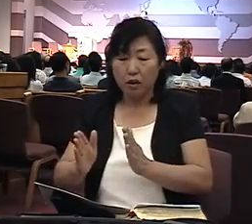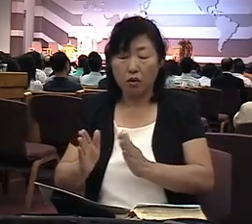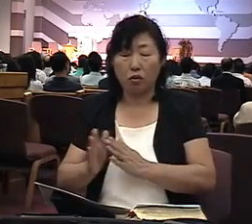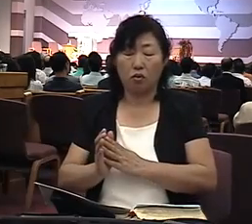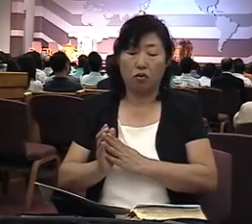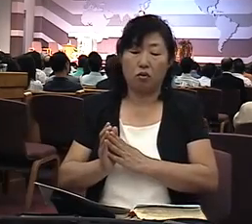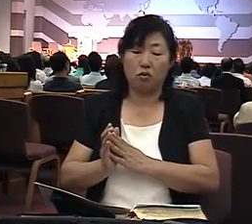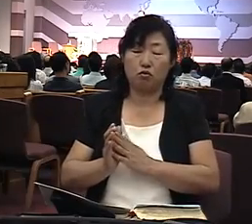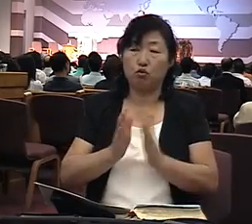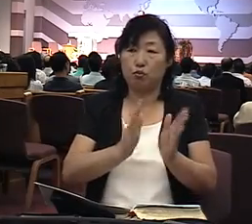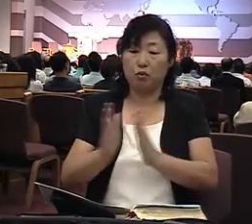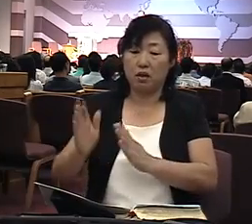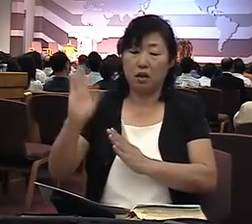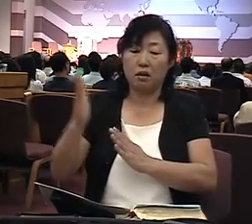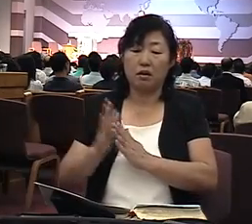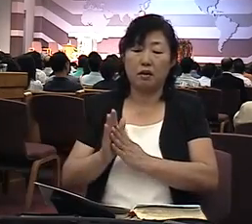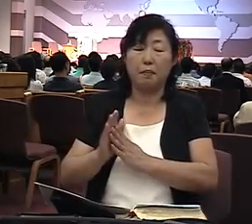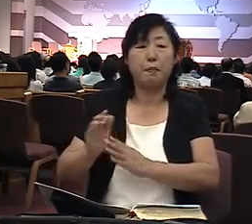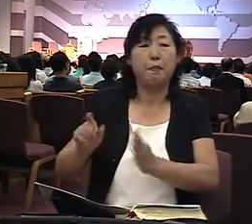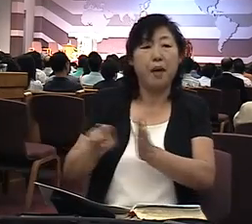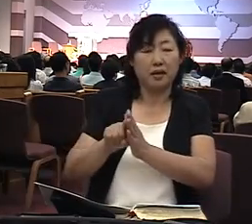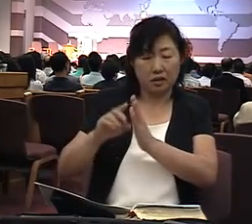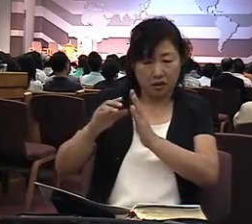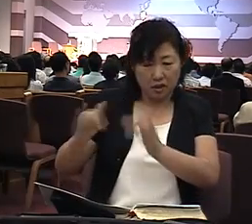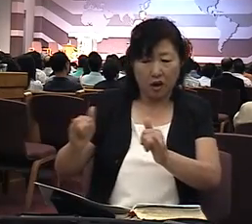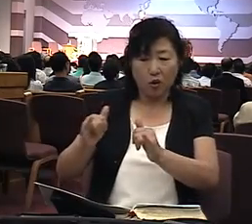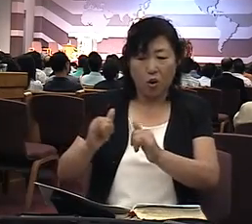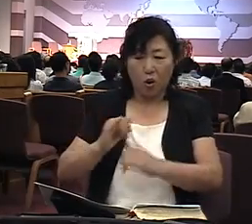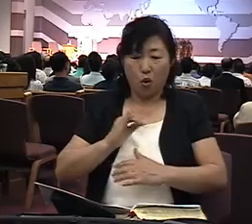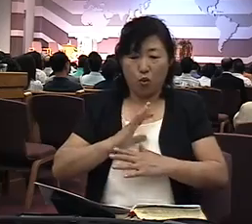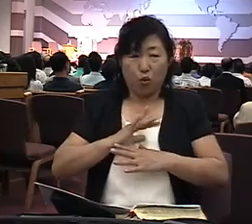백성들이라고. 두려움 없이 하나님을 바라고